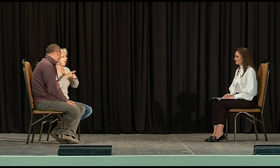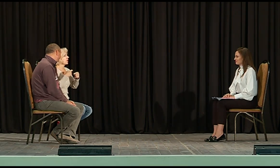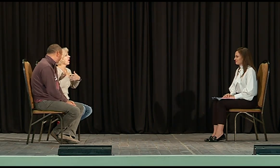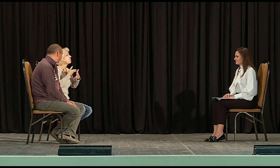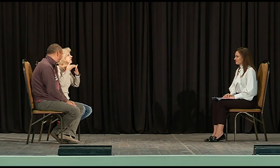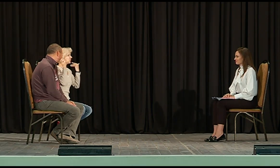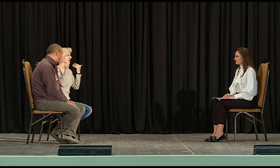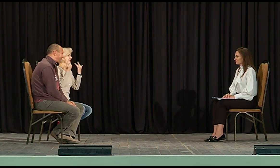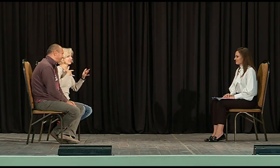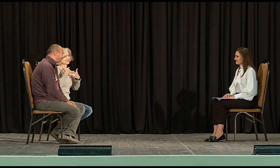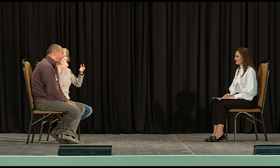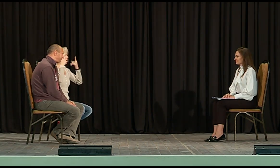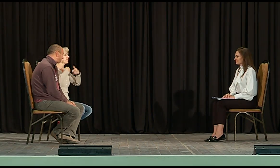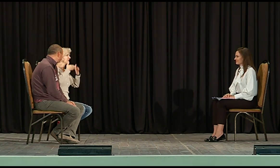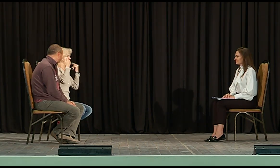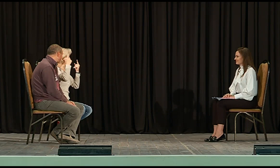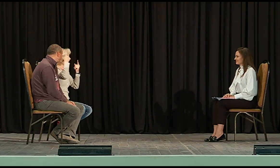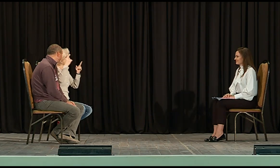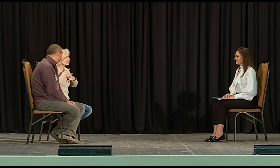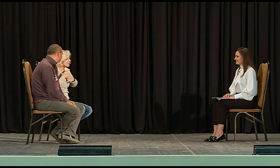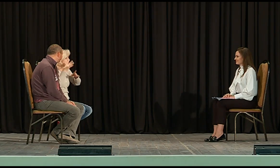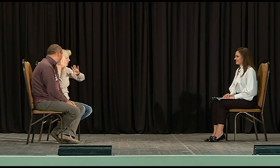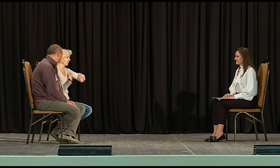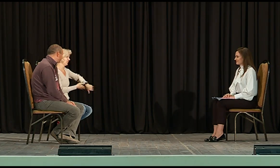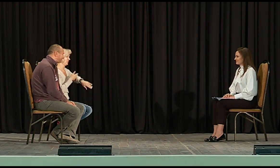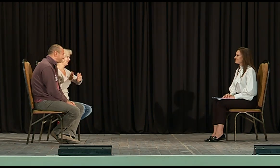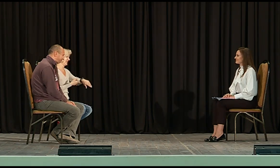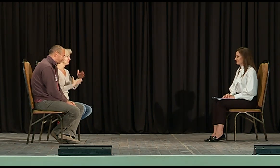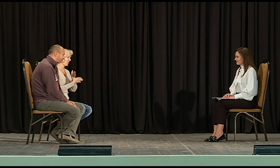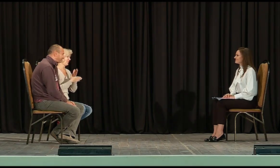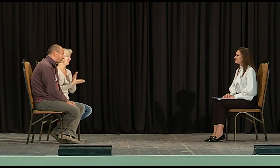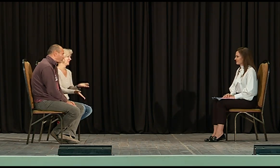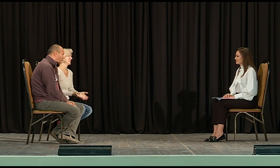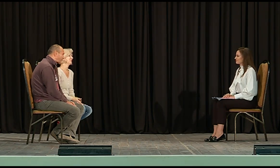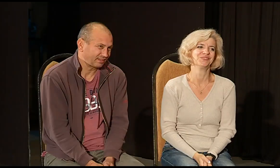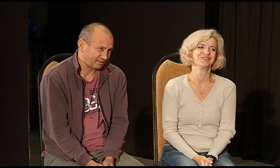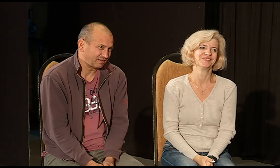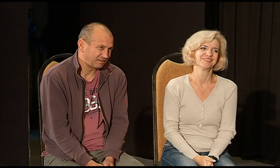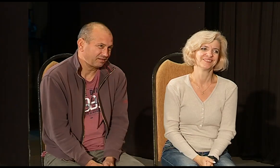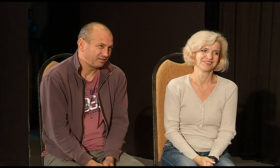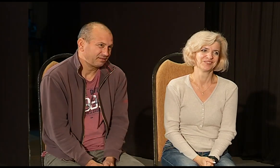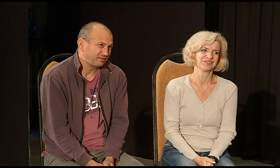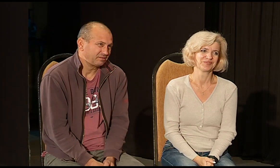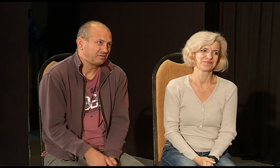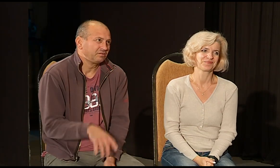Da, zi de zi, când ești la lucru, lucru, casa, lucru, da, aici te mai dai o leac